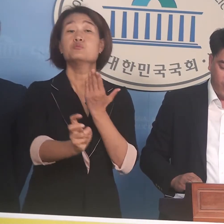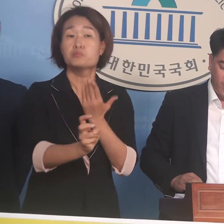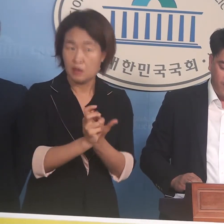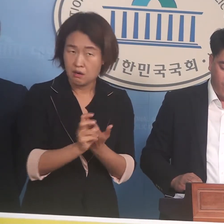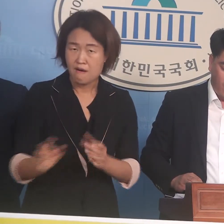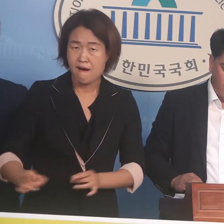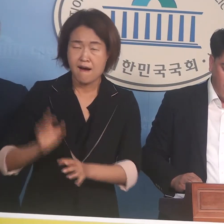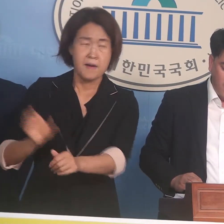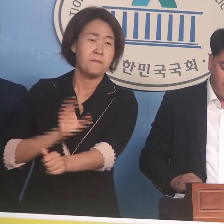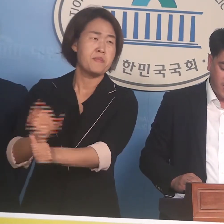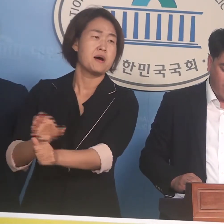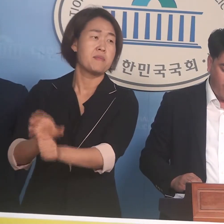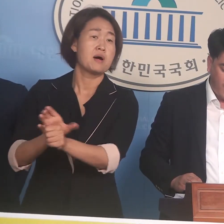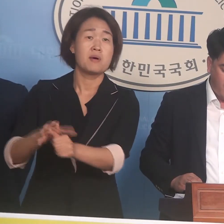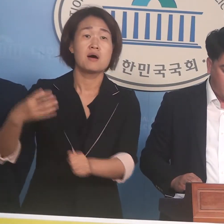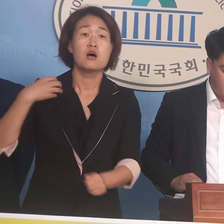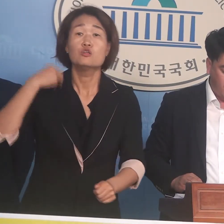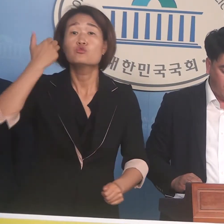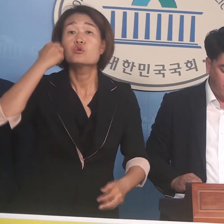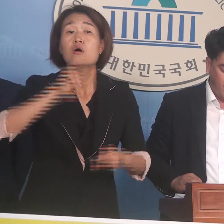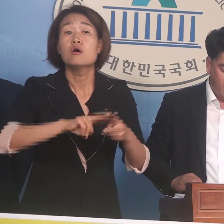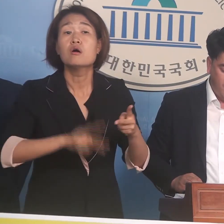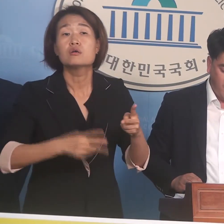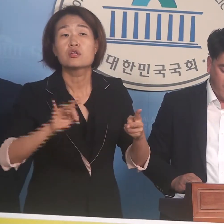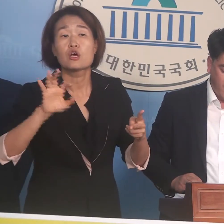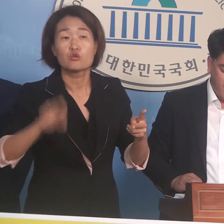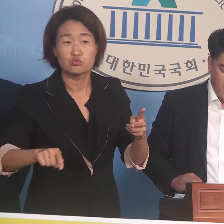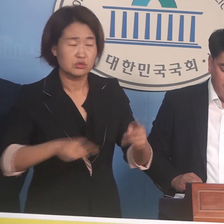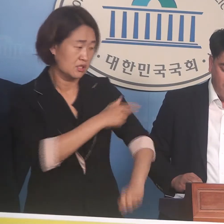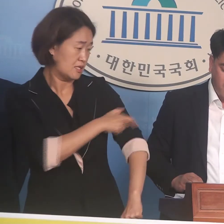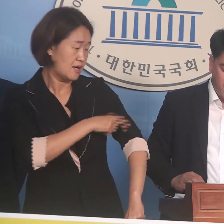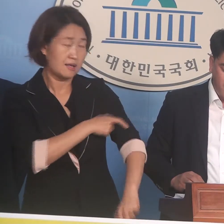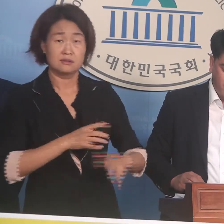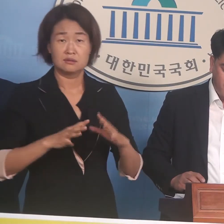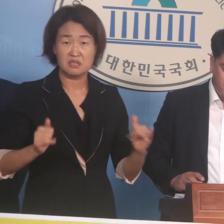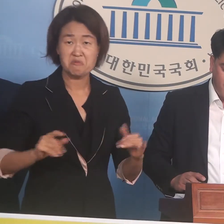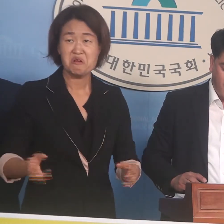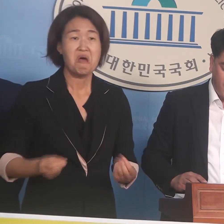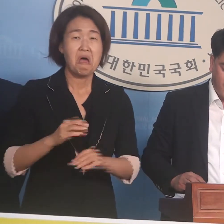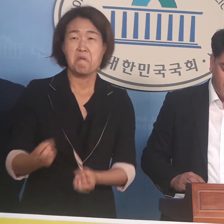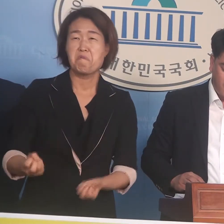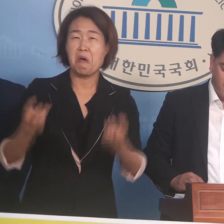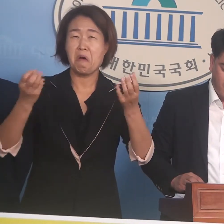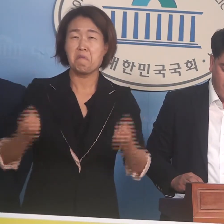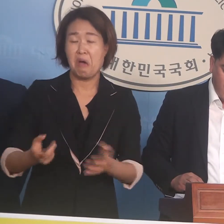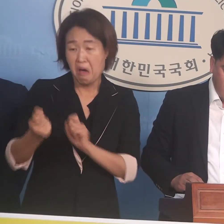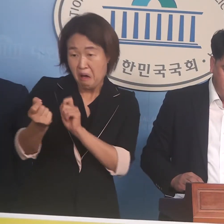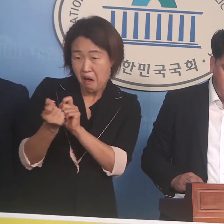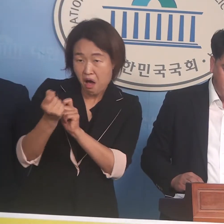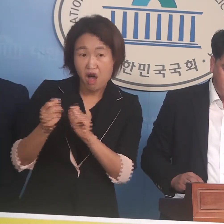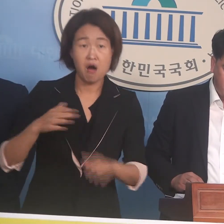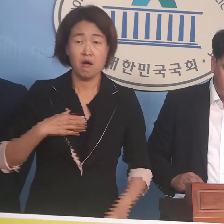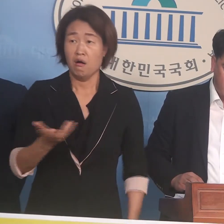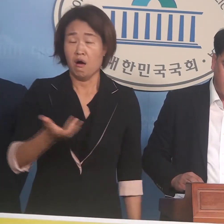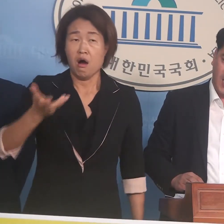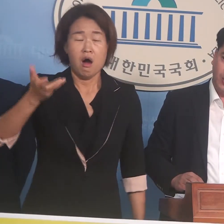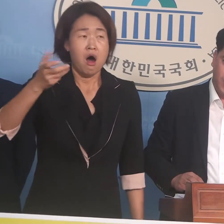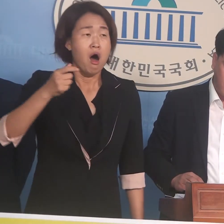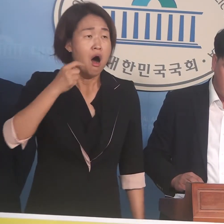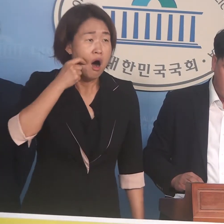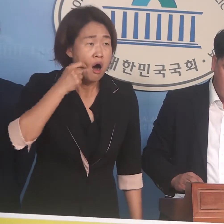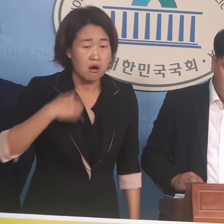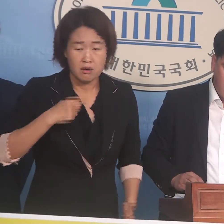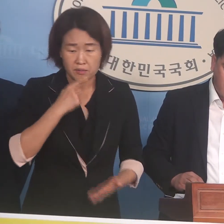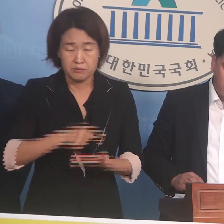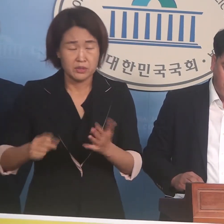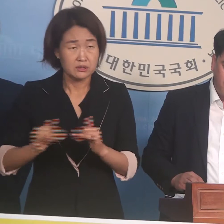행위를 주도한 혐의로 형사 고발된 대우조선해양 임원들이 명절 이후 승진 명단에 있다는 것을 피해 업체들과 그